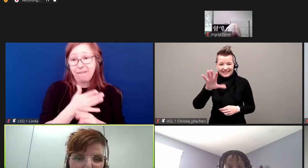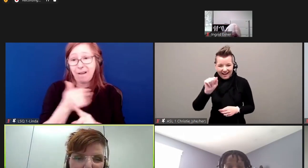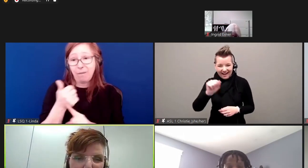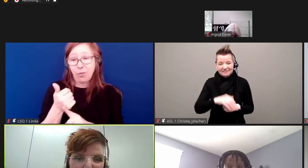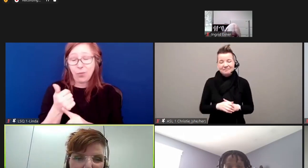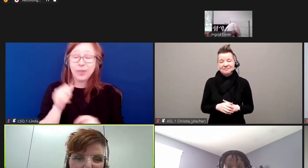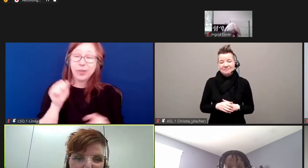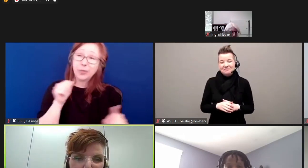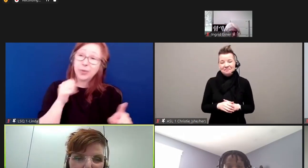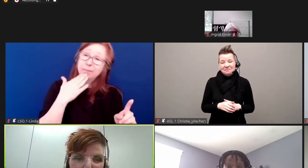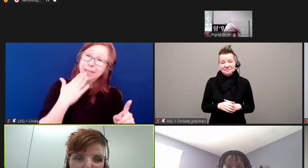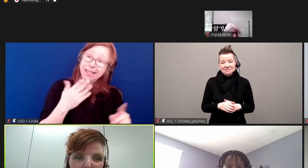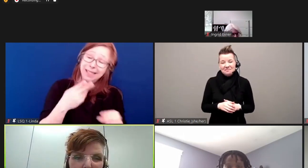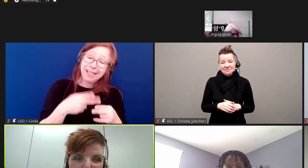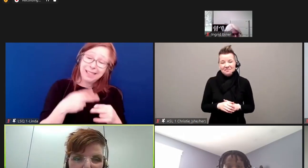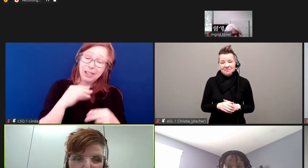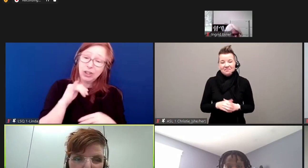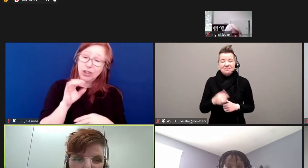Je m'appelle Jessica.